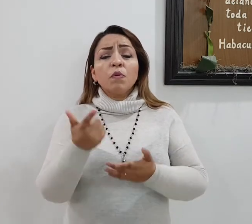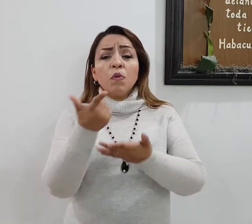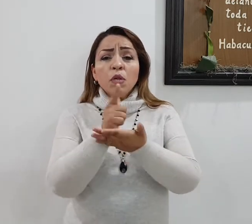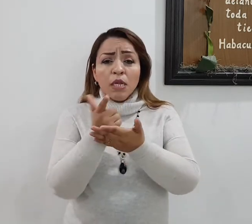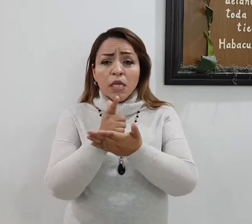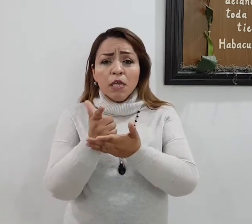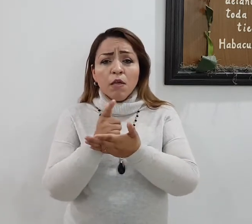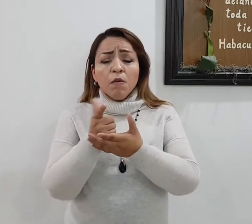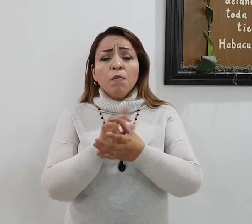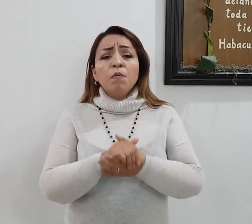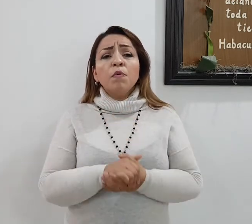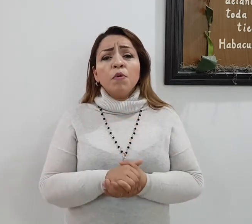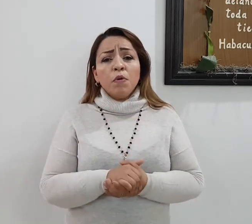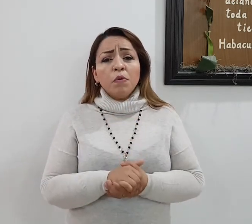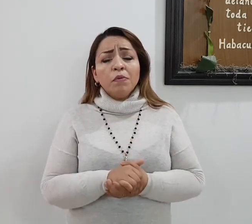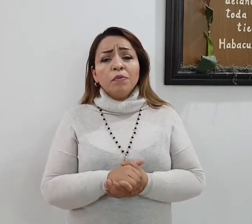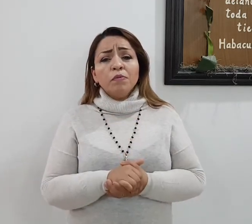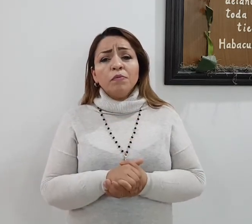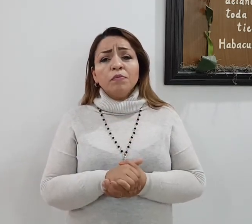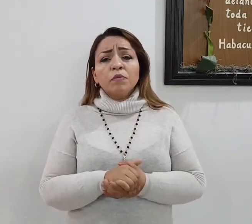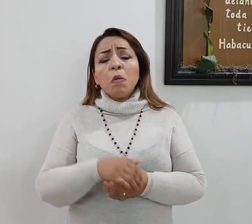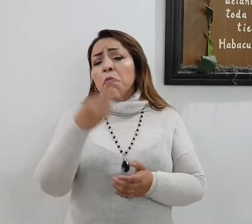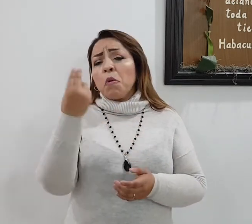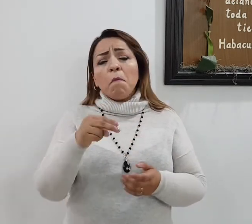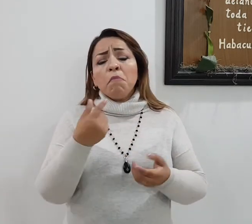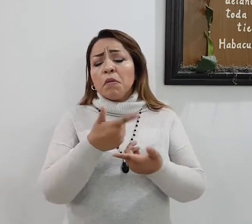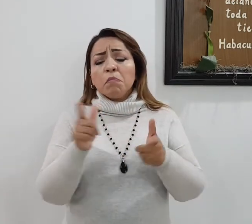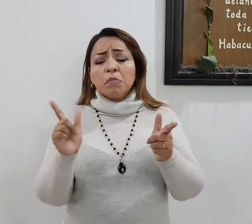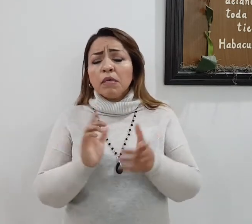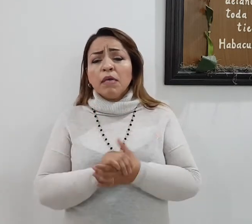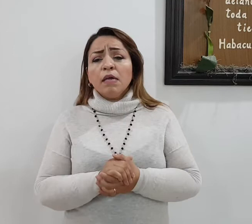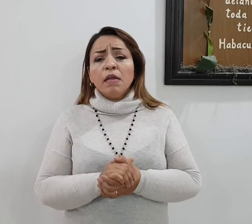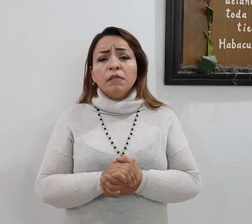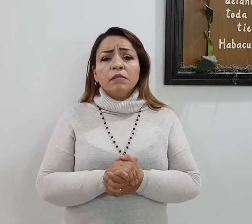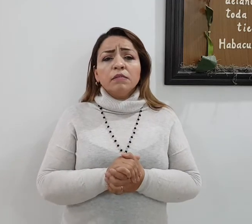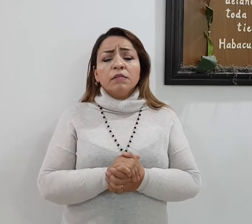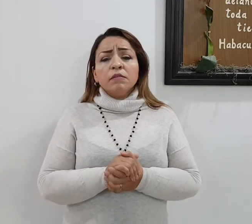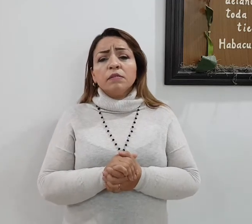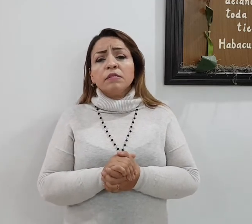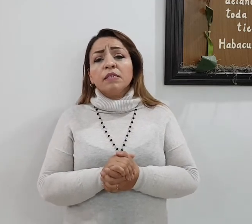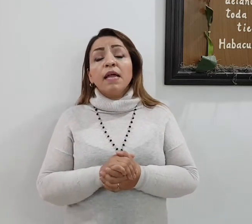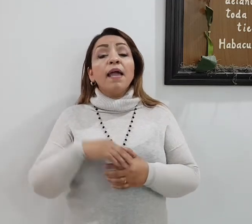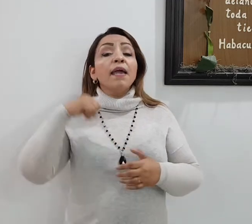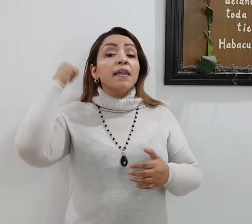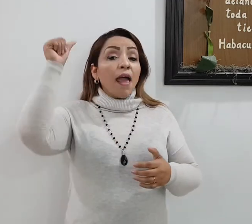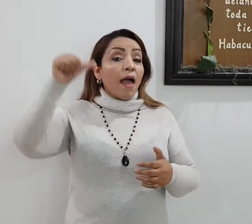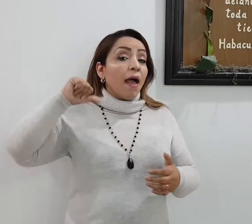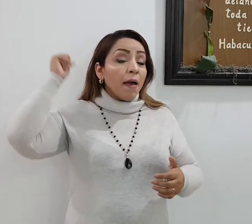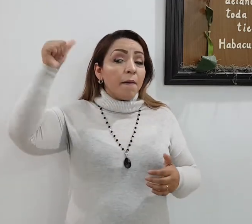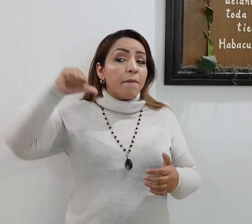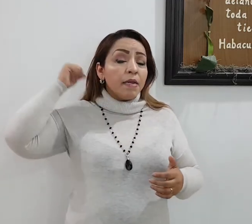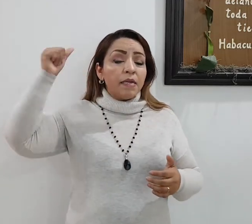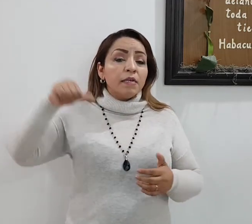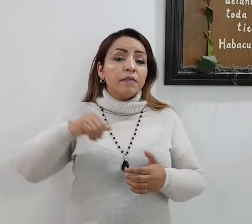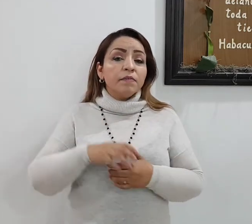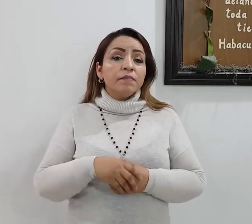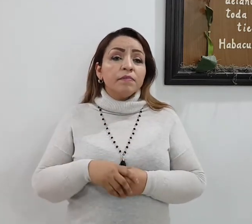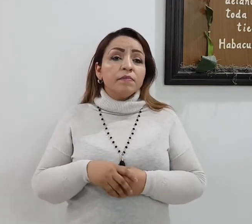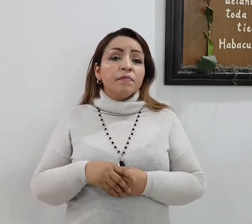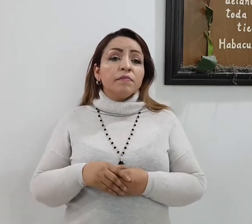Malaquías. Piensa en el suyo, hermano. A ver cuál le toca. En abril, un libro, perdón, ¿en qué voy?